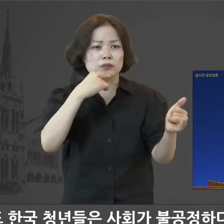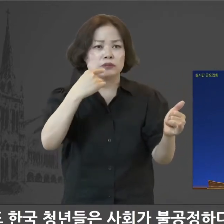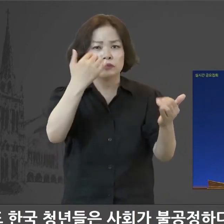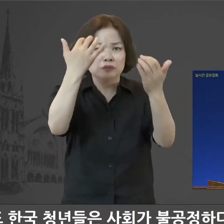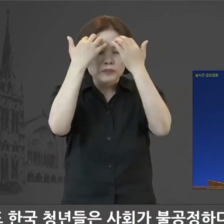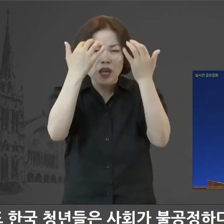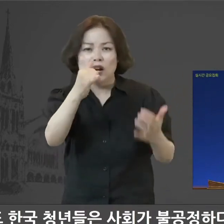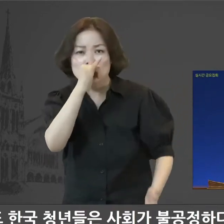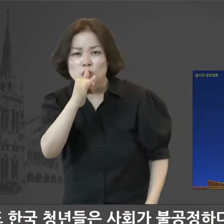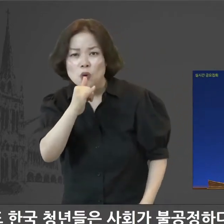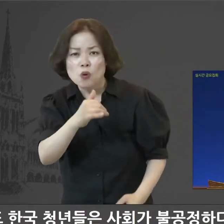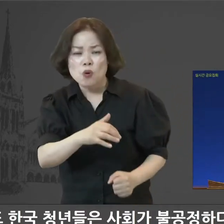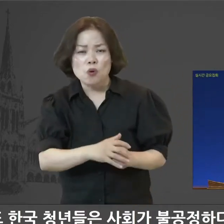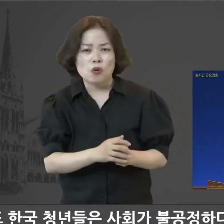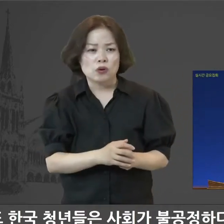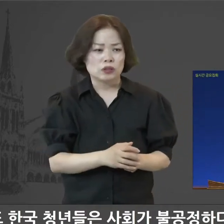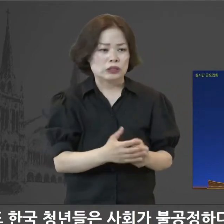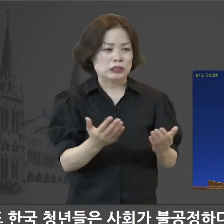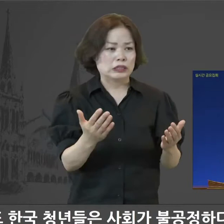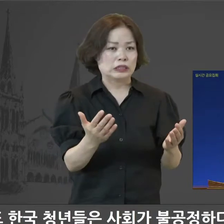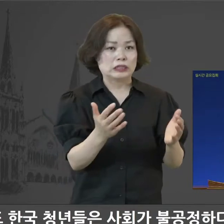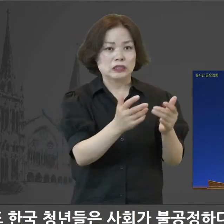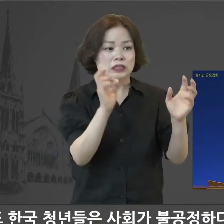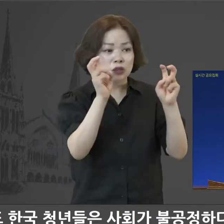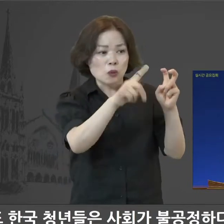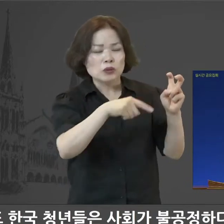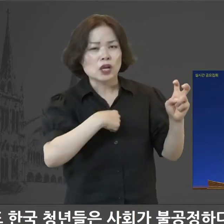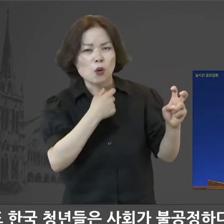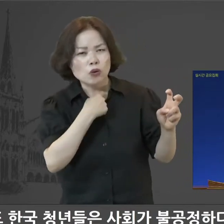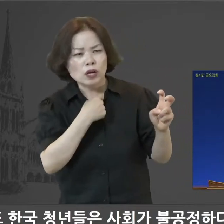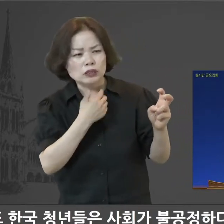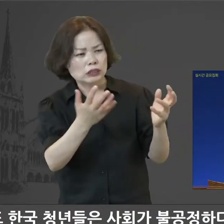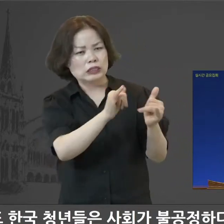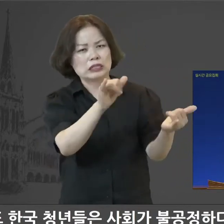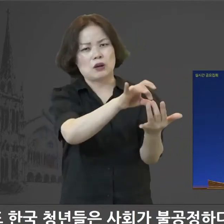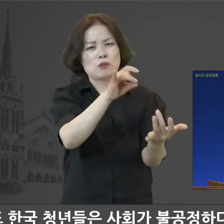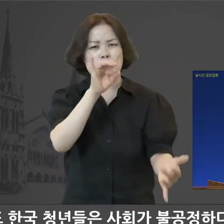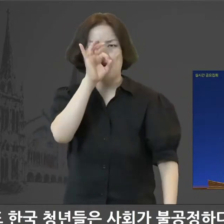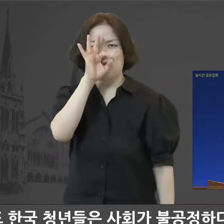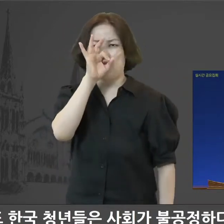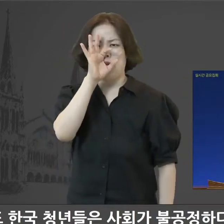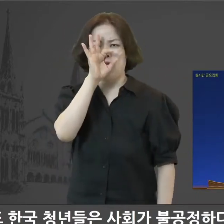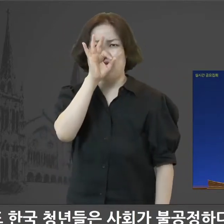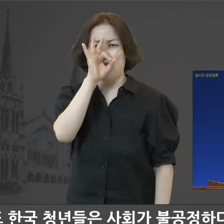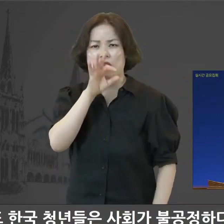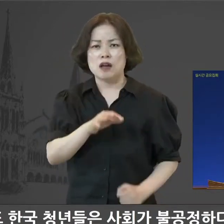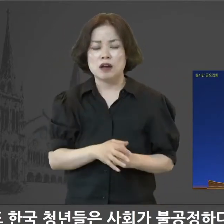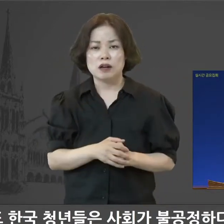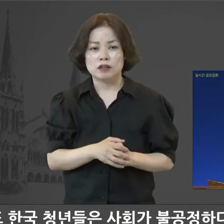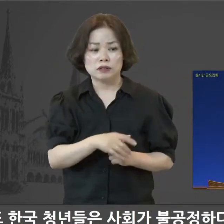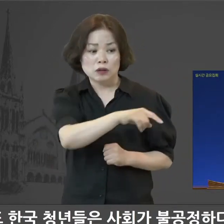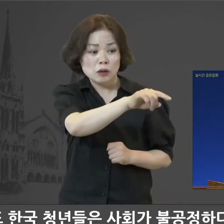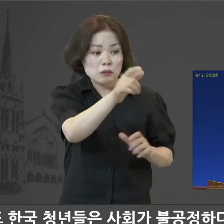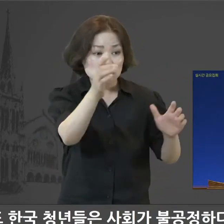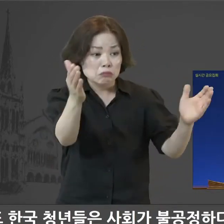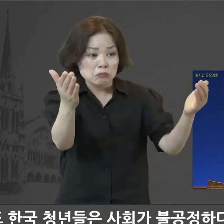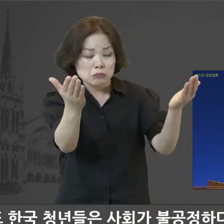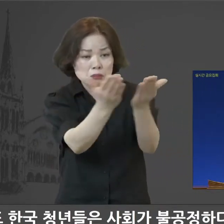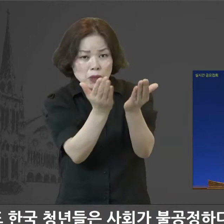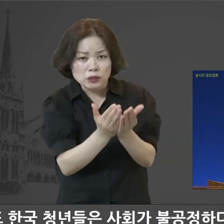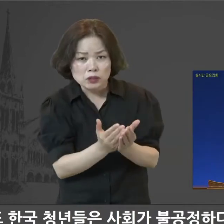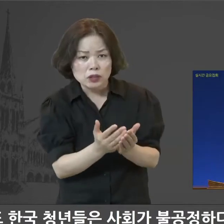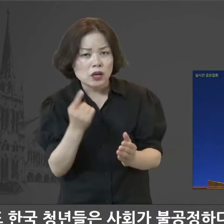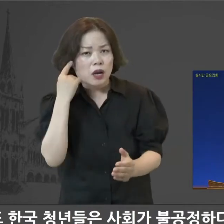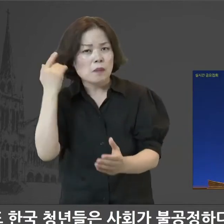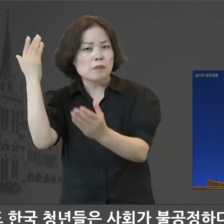기업은 자신들이 원하는 직원을 뽑을 수가 없겠죠. 그리고 가령 직역에 따라서